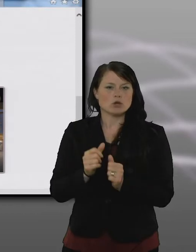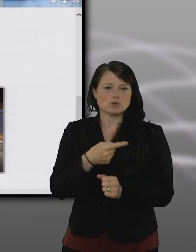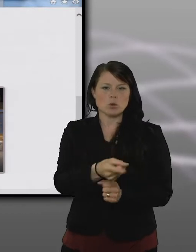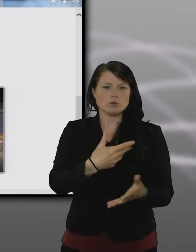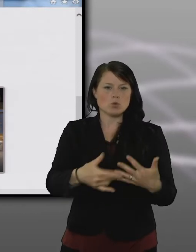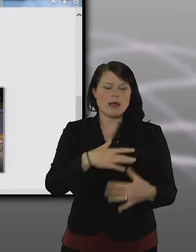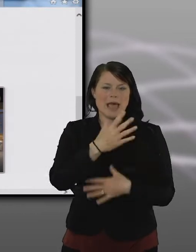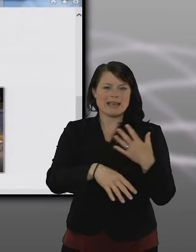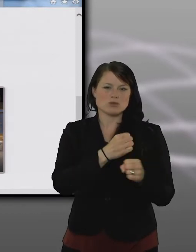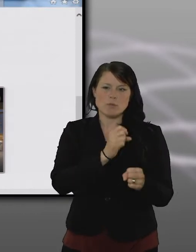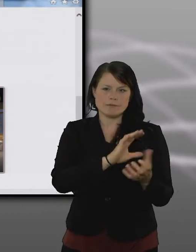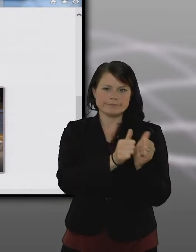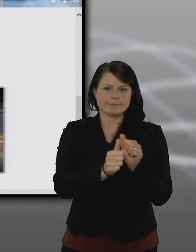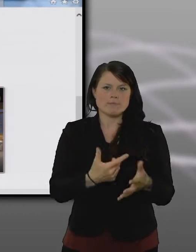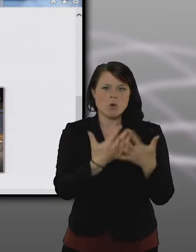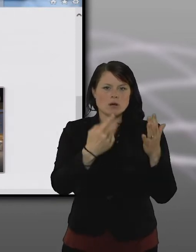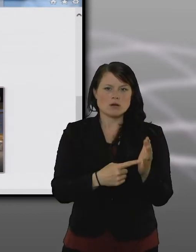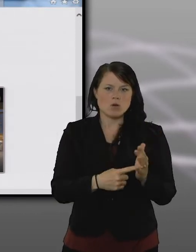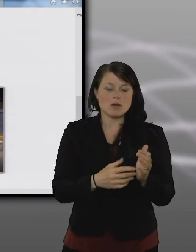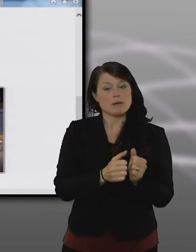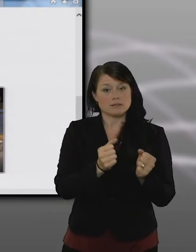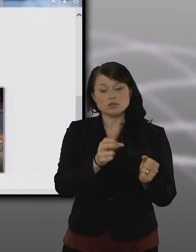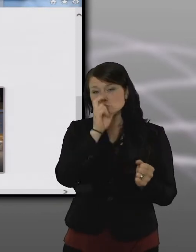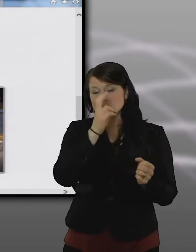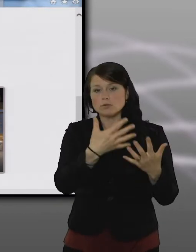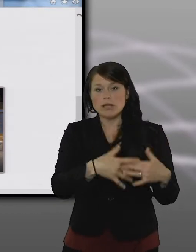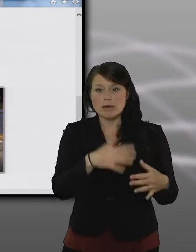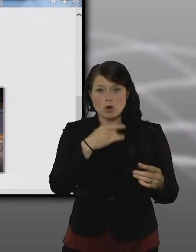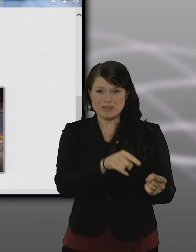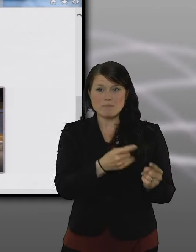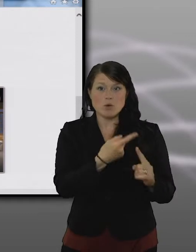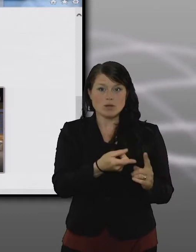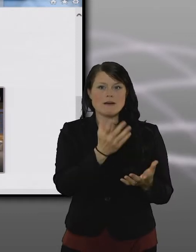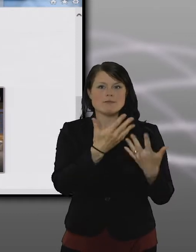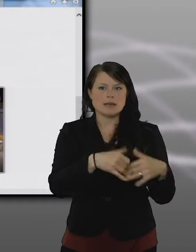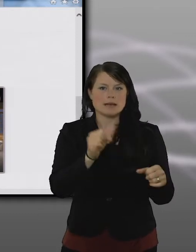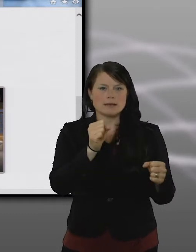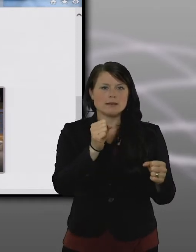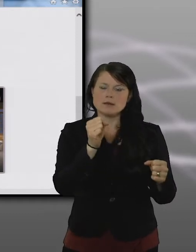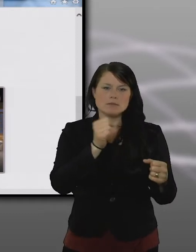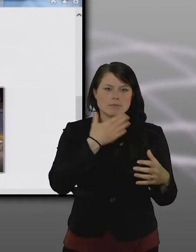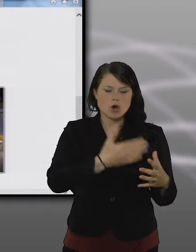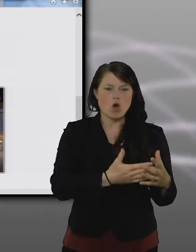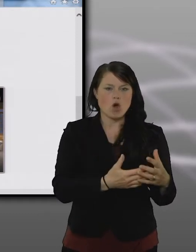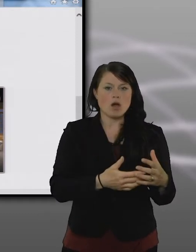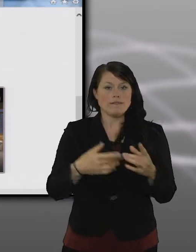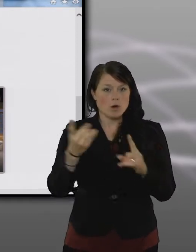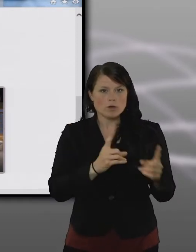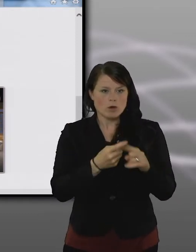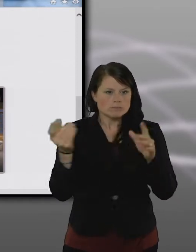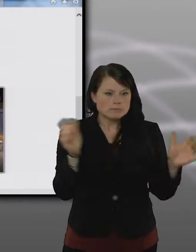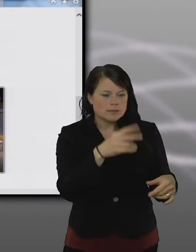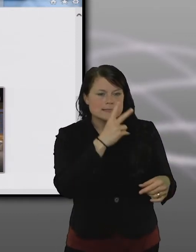har byggt om det ett antal gånger, men det har visst fungerat bra. Den börjar att funka. Folk strömmar till, folk använder det. De